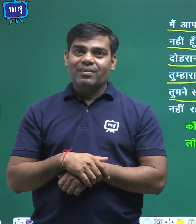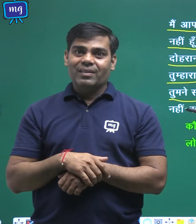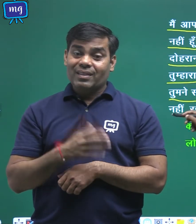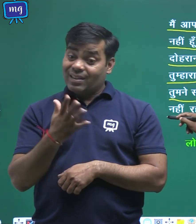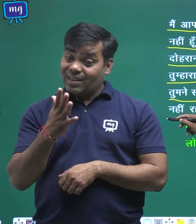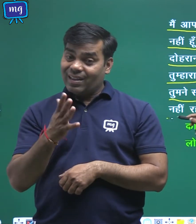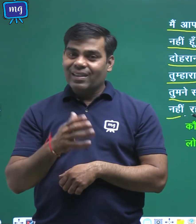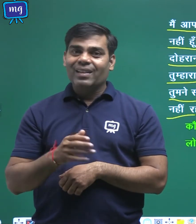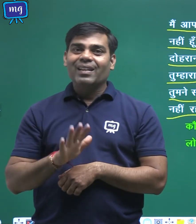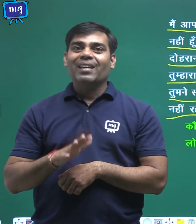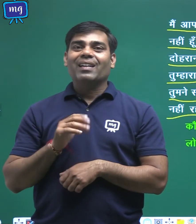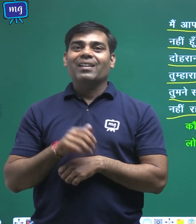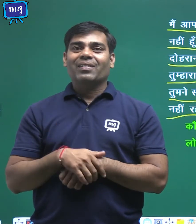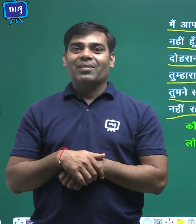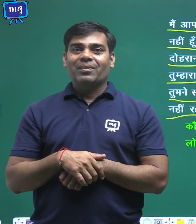नहीं रही है।